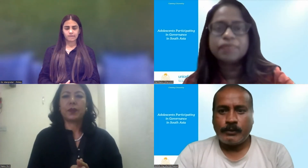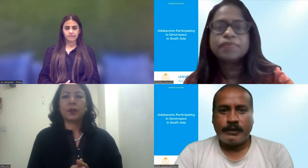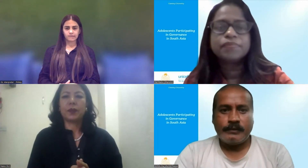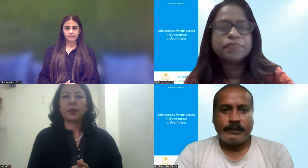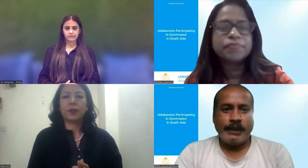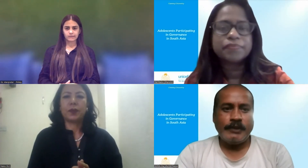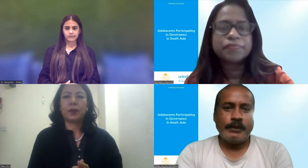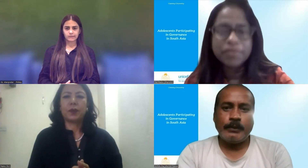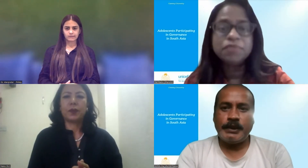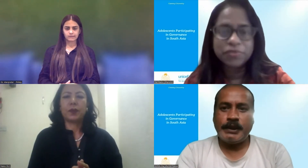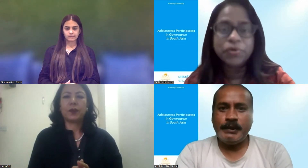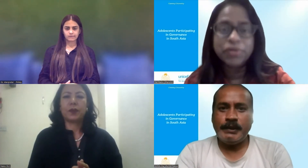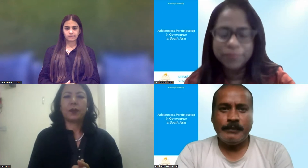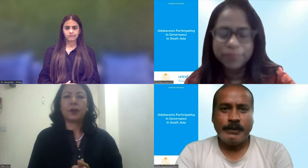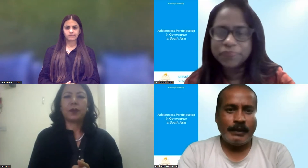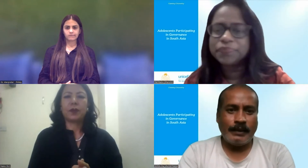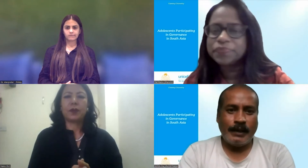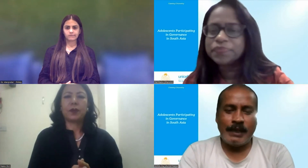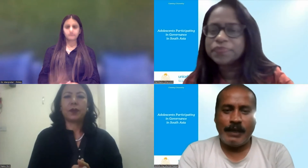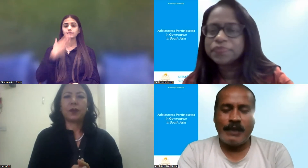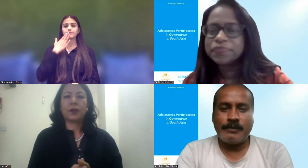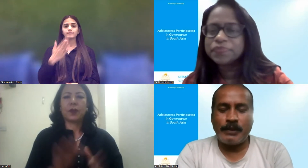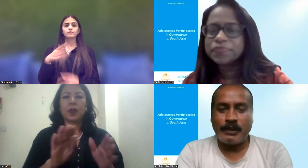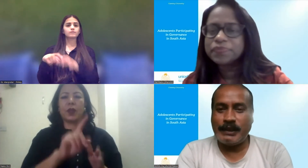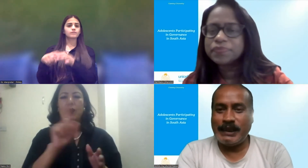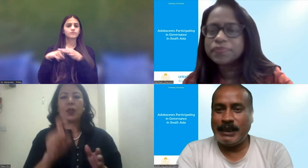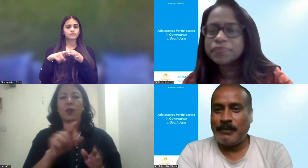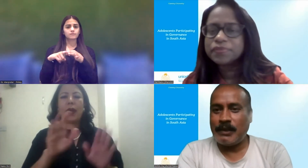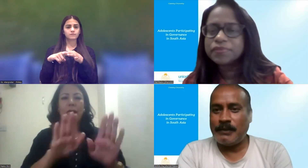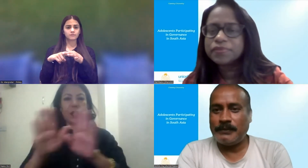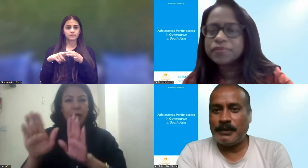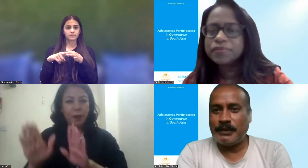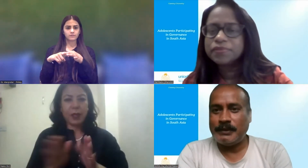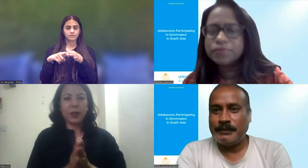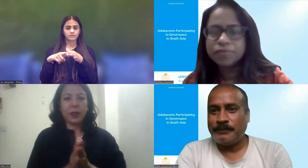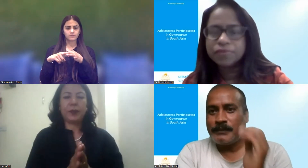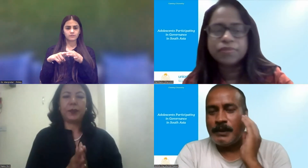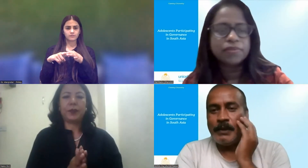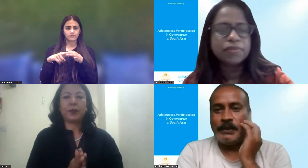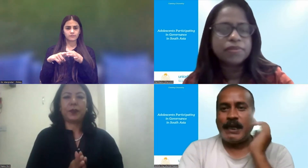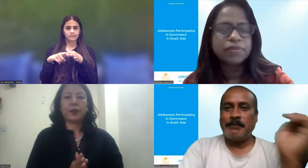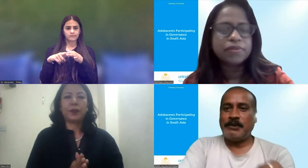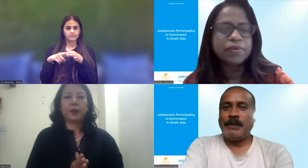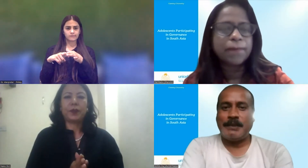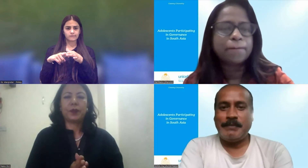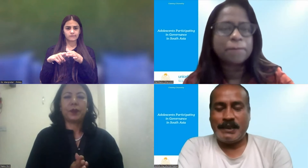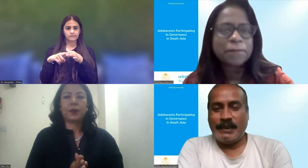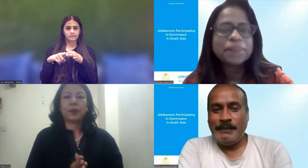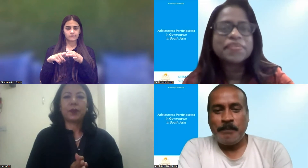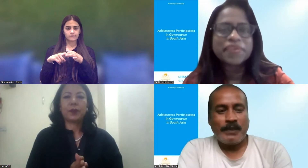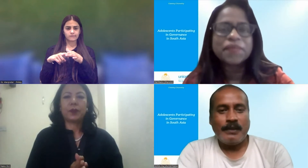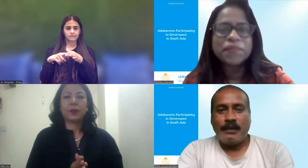So, thank you for the question. I just forgot the name of बहिनीको नाम के हो मैले चाहिँ